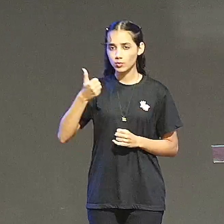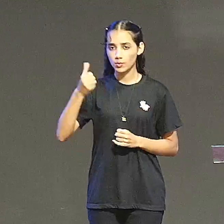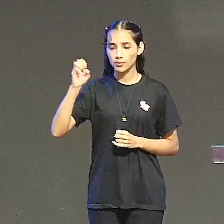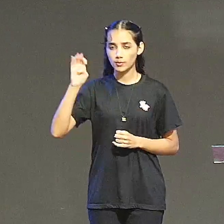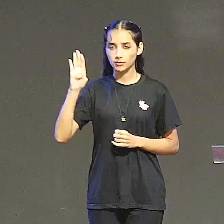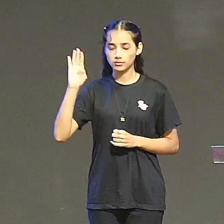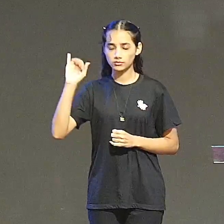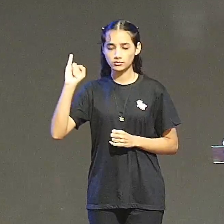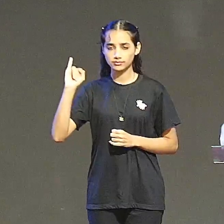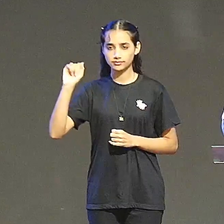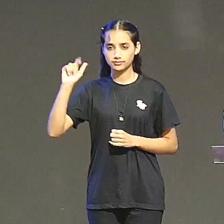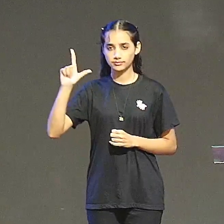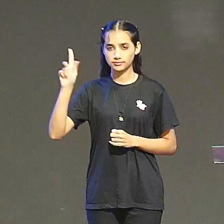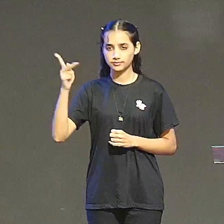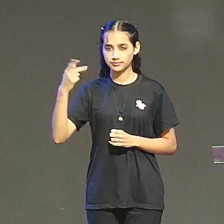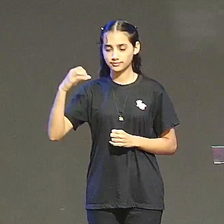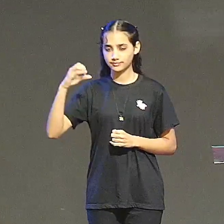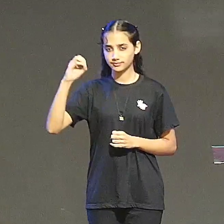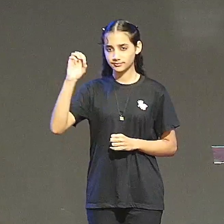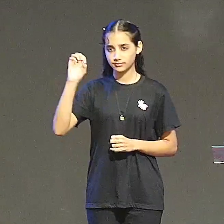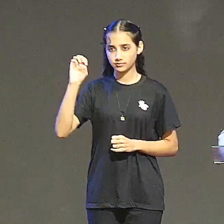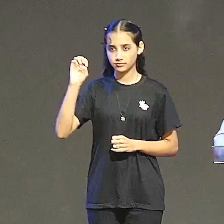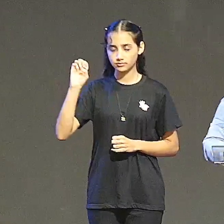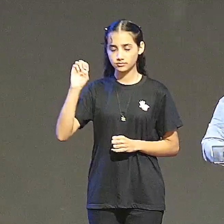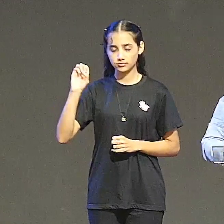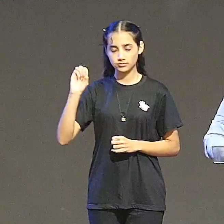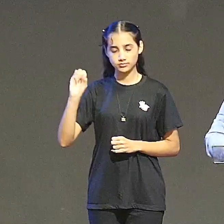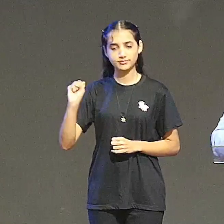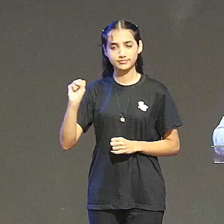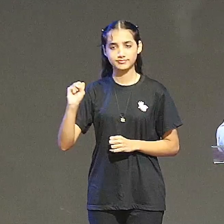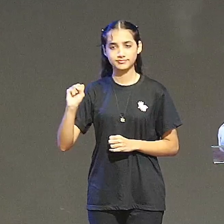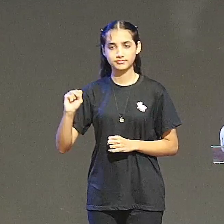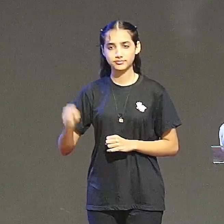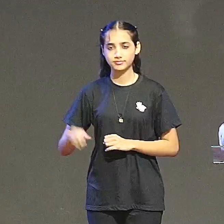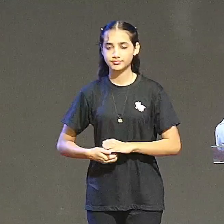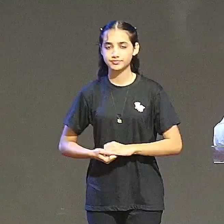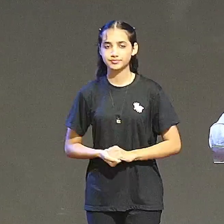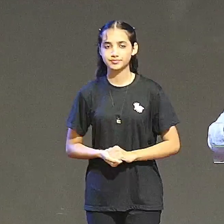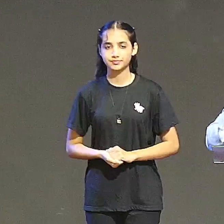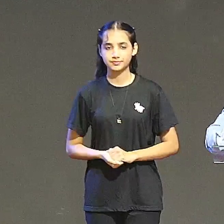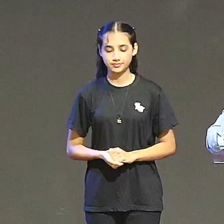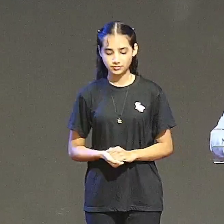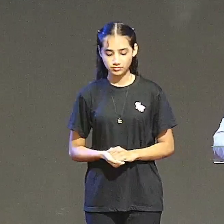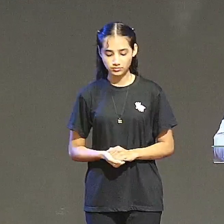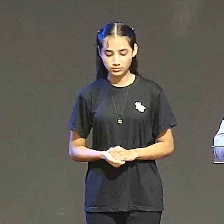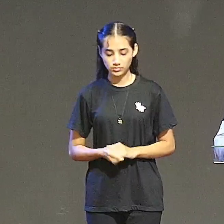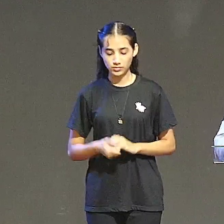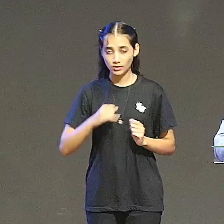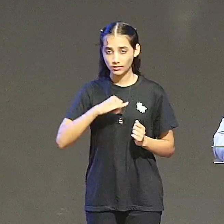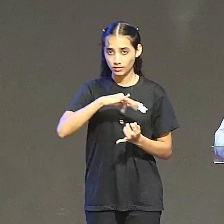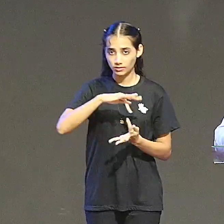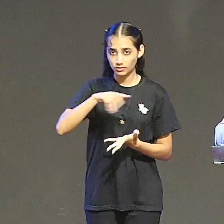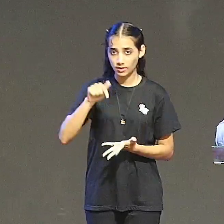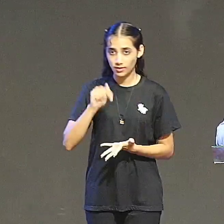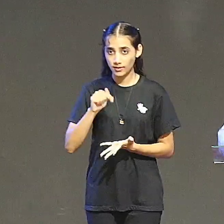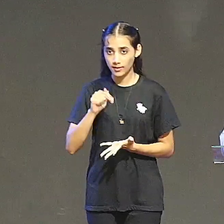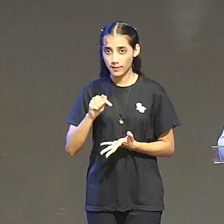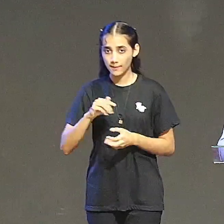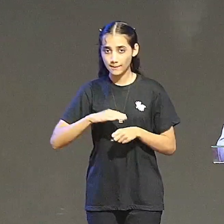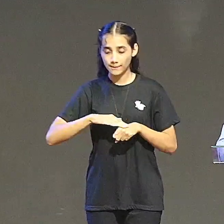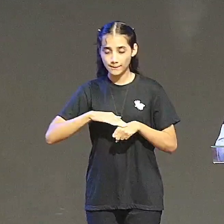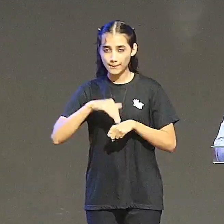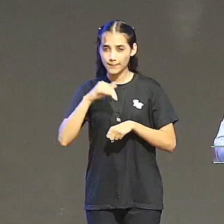do que é bilhão e a terra hoje tem tipo mais do que 8 bilhões de pessoas para você